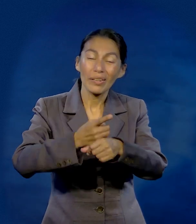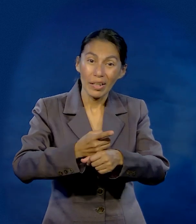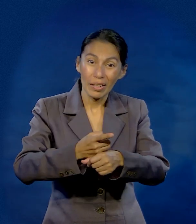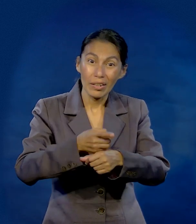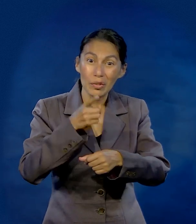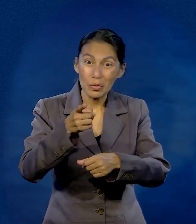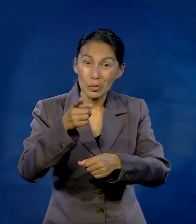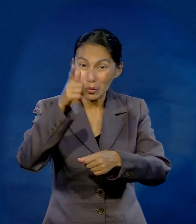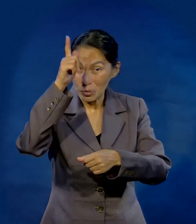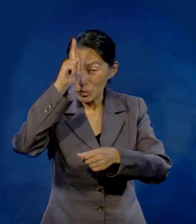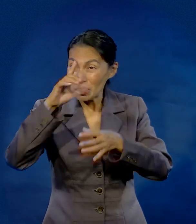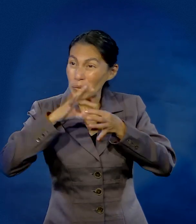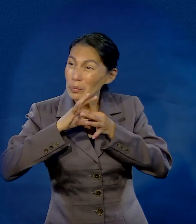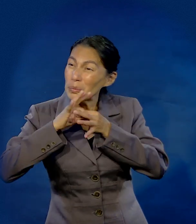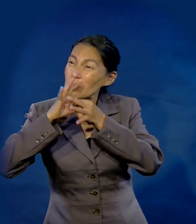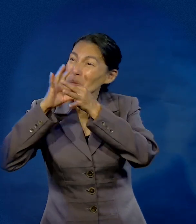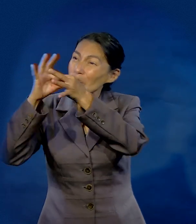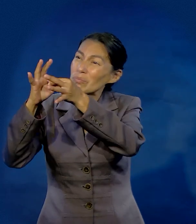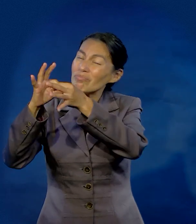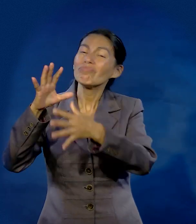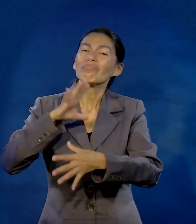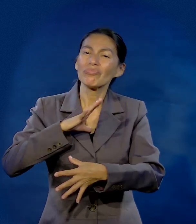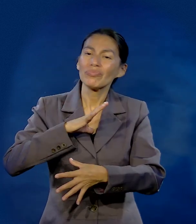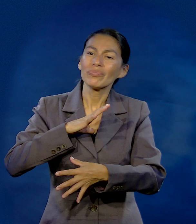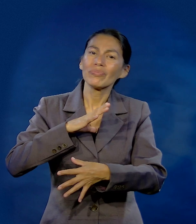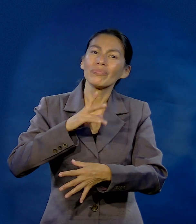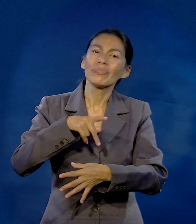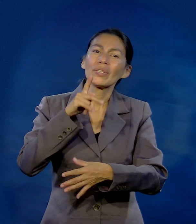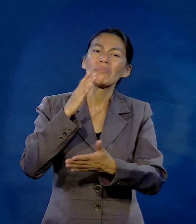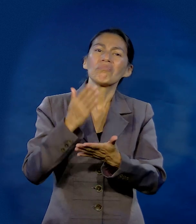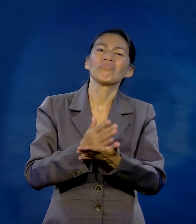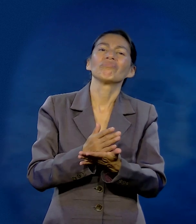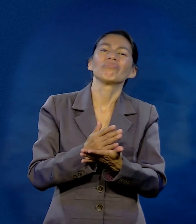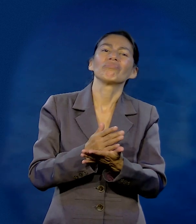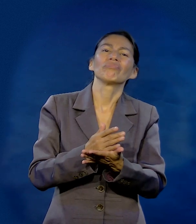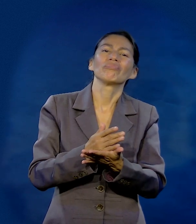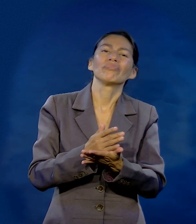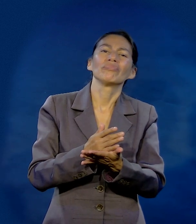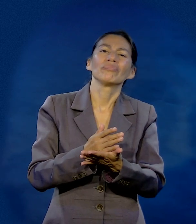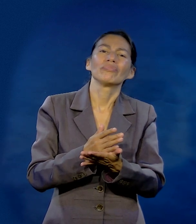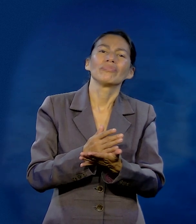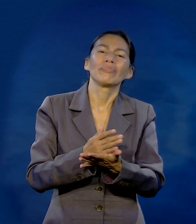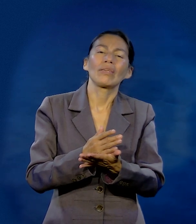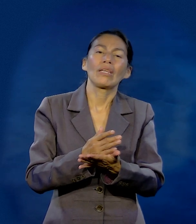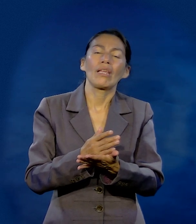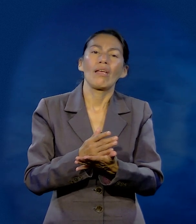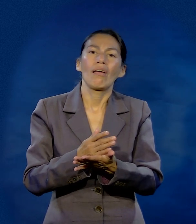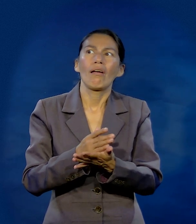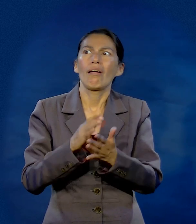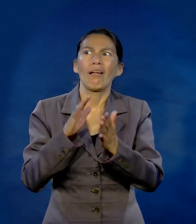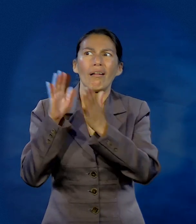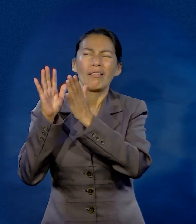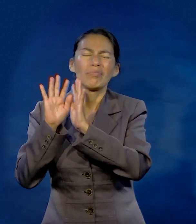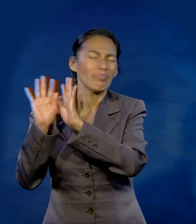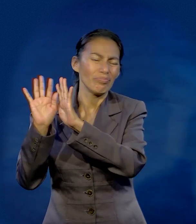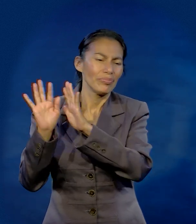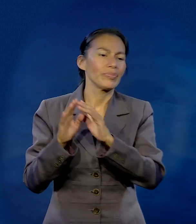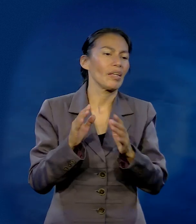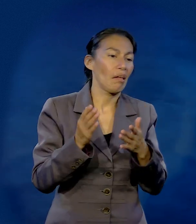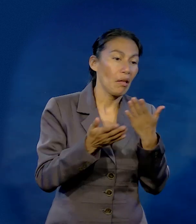que pudiéramos escuchar de parte del señor pero nació Por qué si ahora soy egresado de